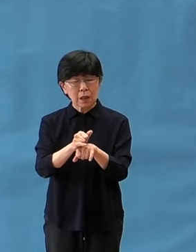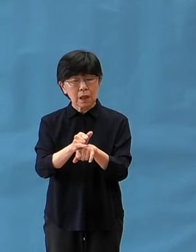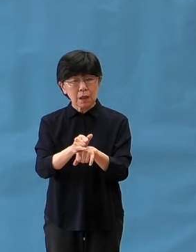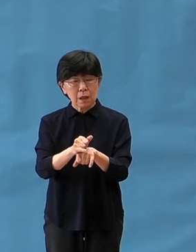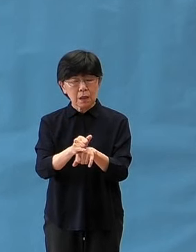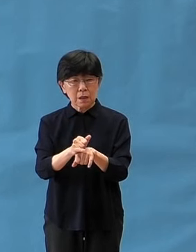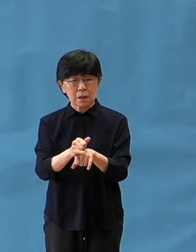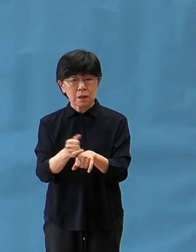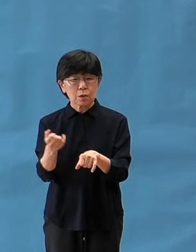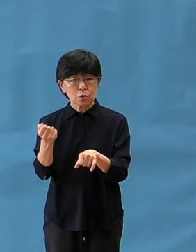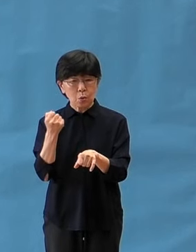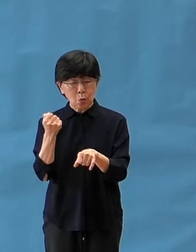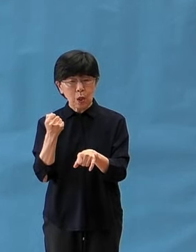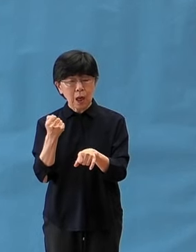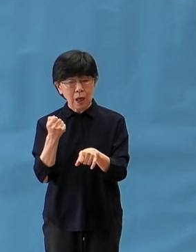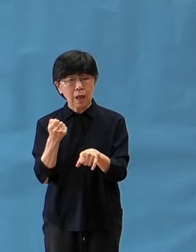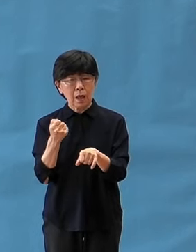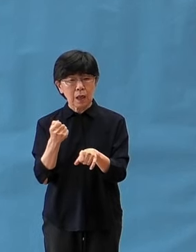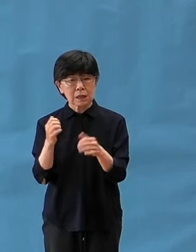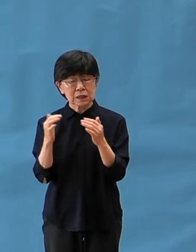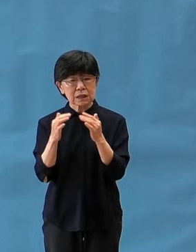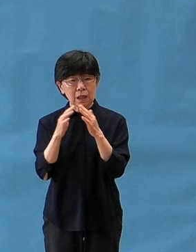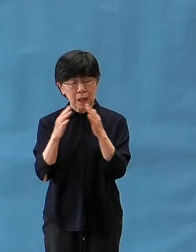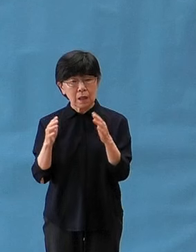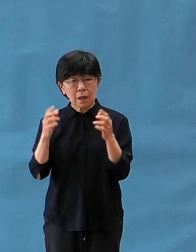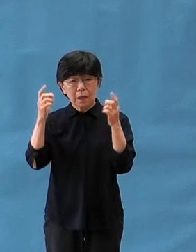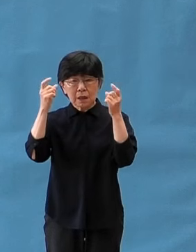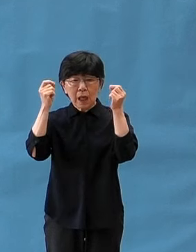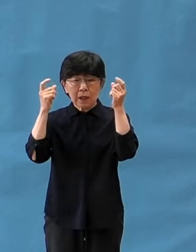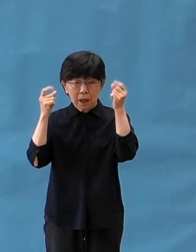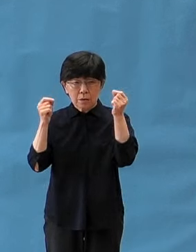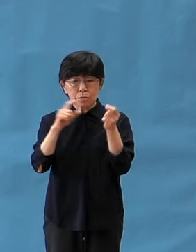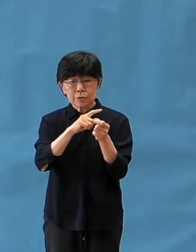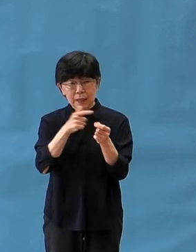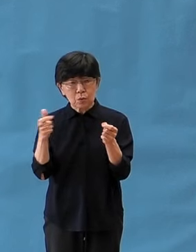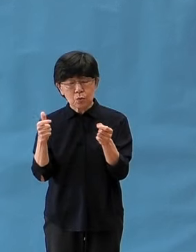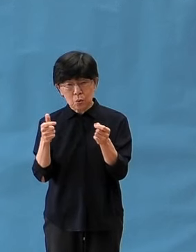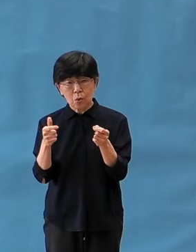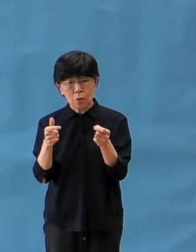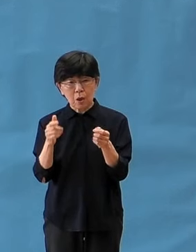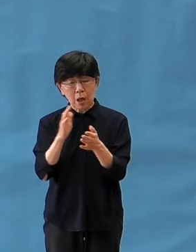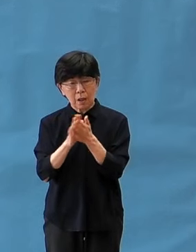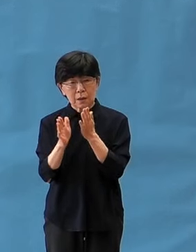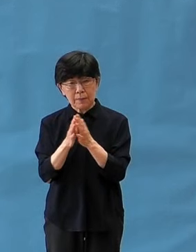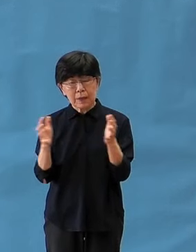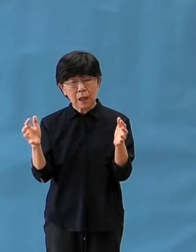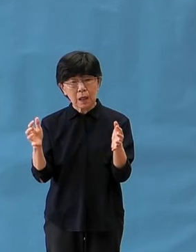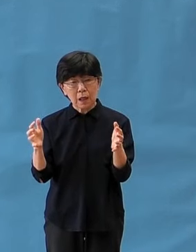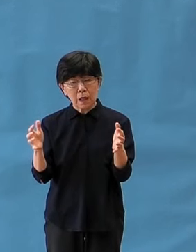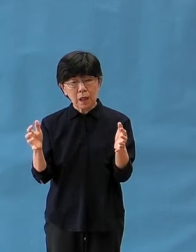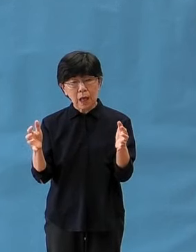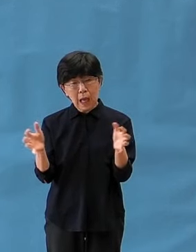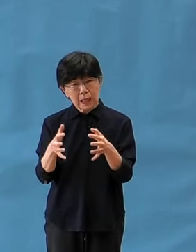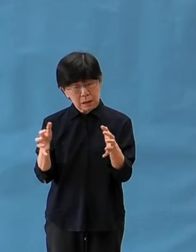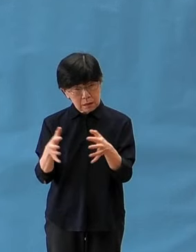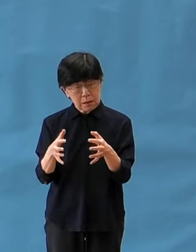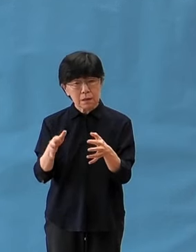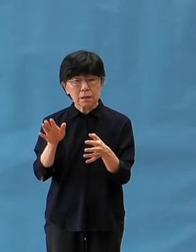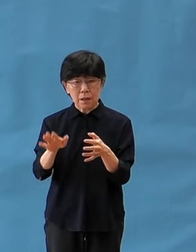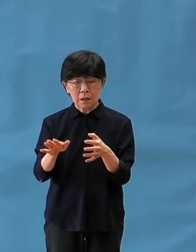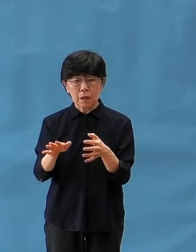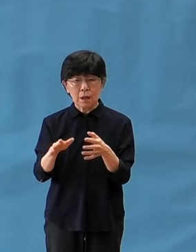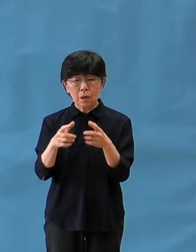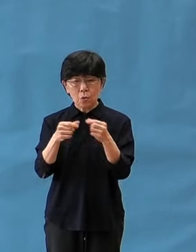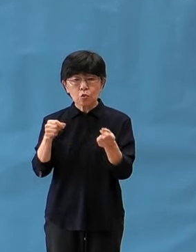が大学などの高等教育機関の再編に向けた提言をまとめられまして、内容としてはあの国立